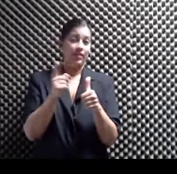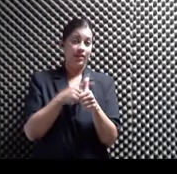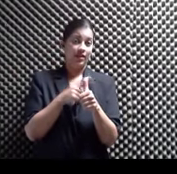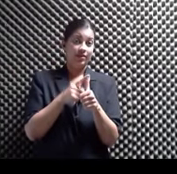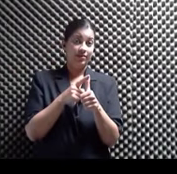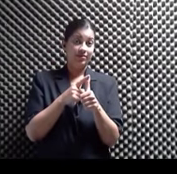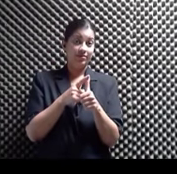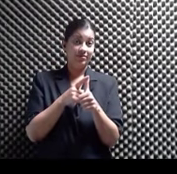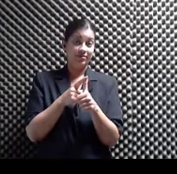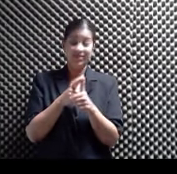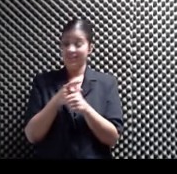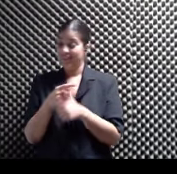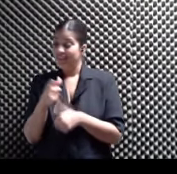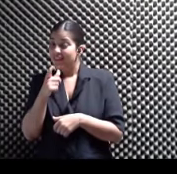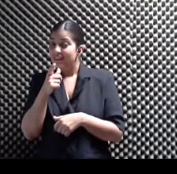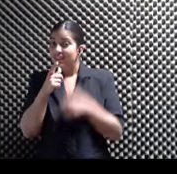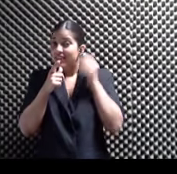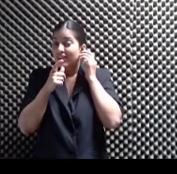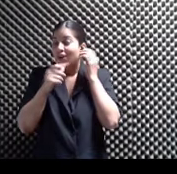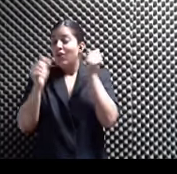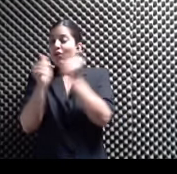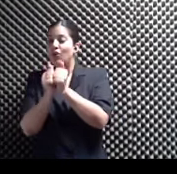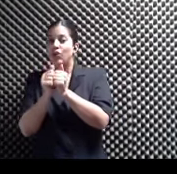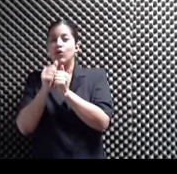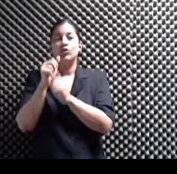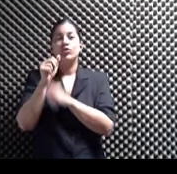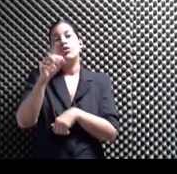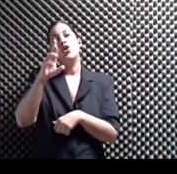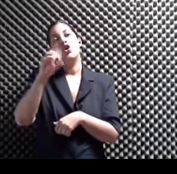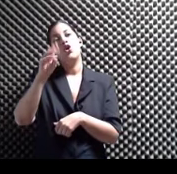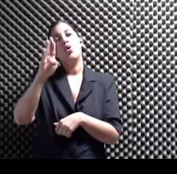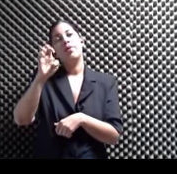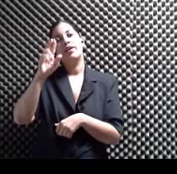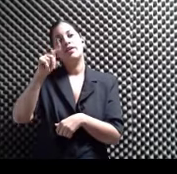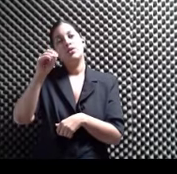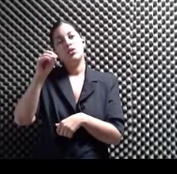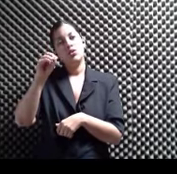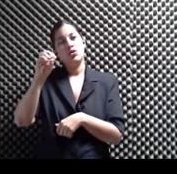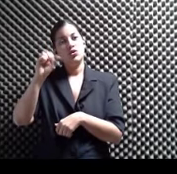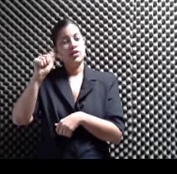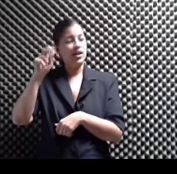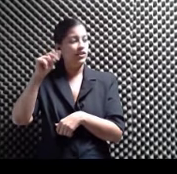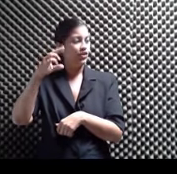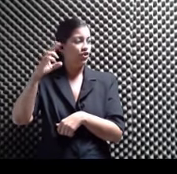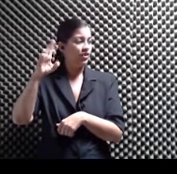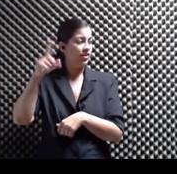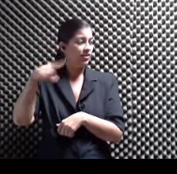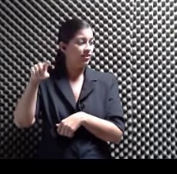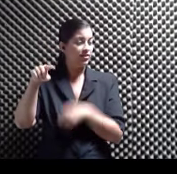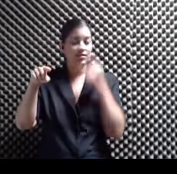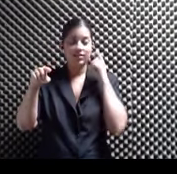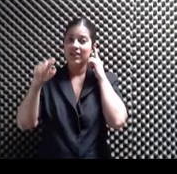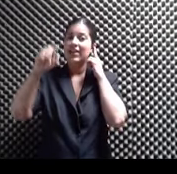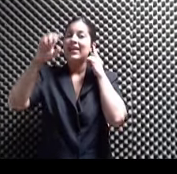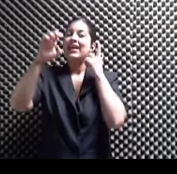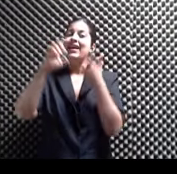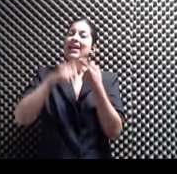Roberto Sánchez Vilella, Victoria Muñoz, Noel Colón Martínez y Elías Gutiérrez. Nosotros guardamos